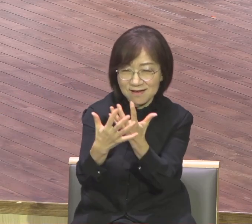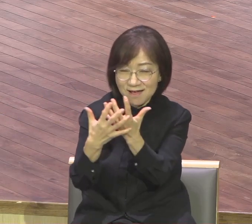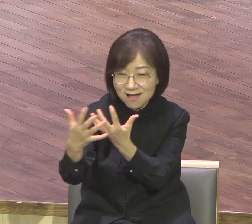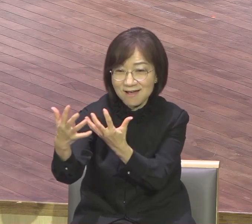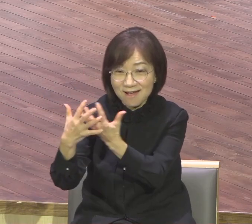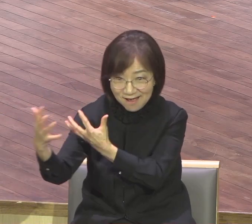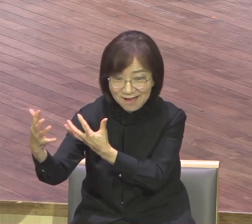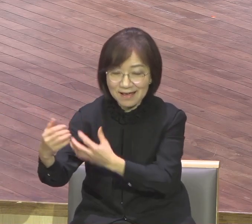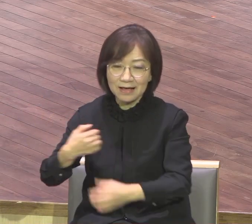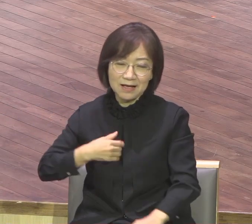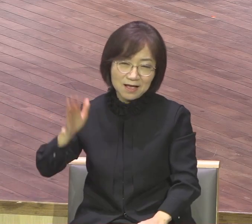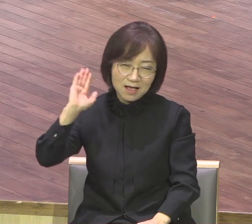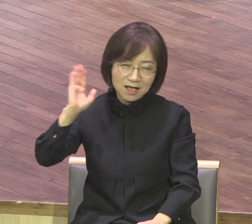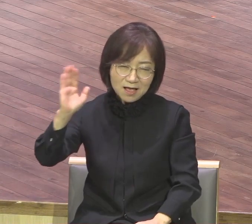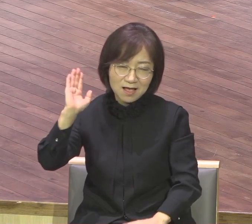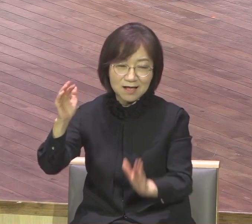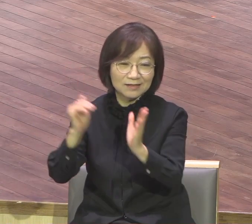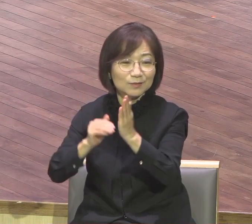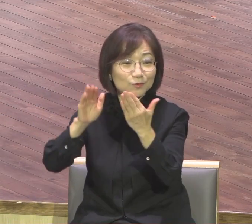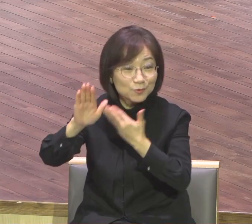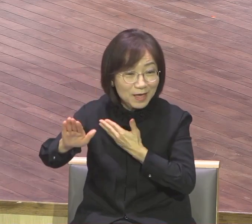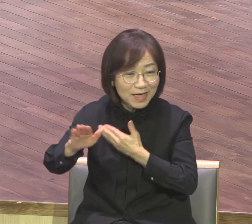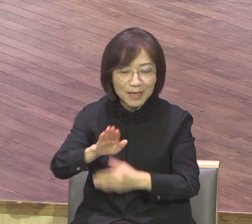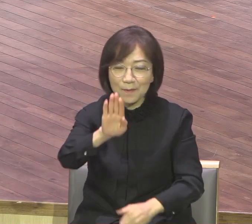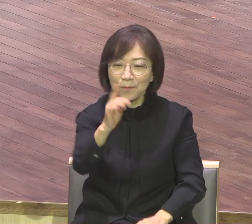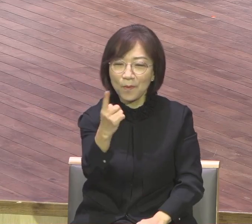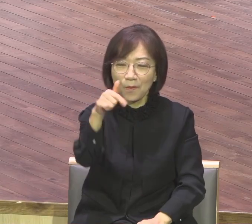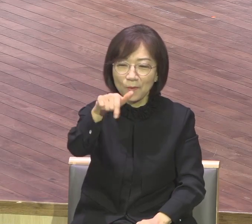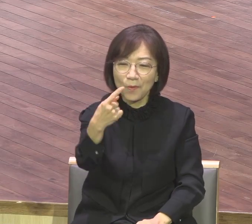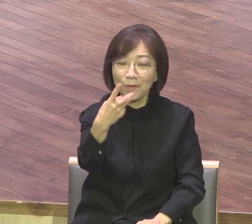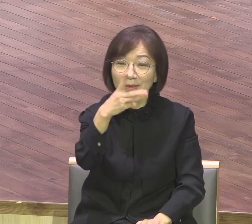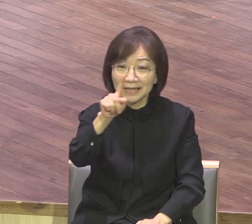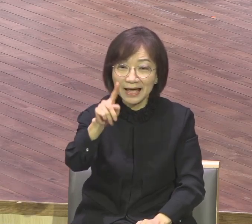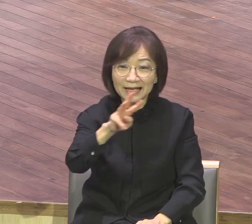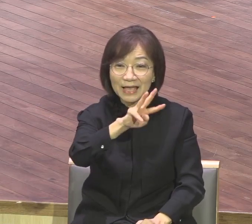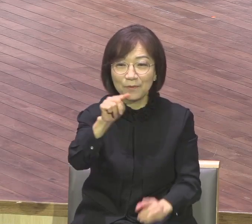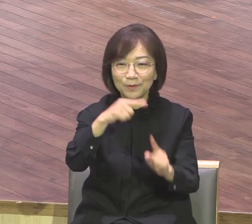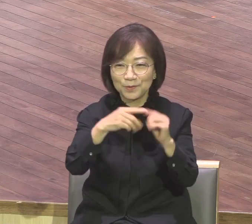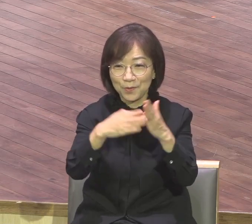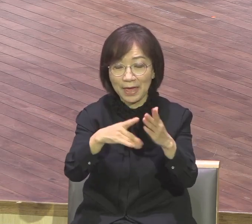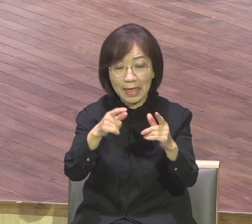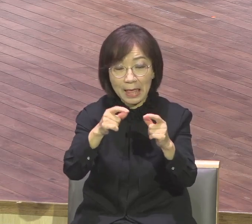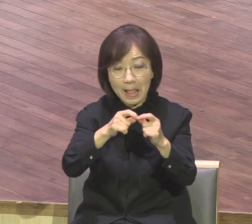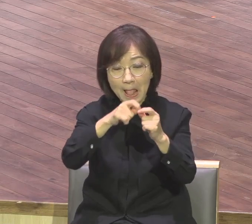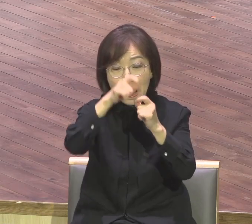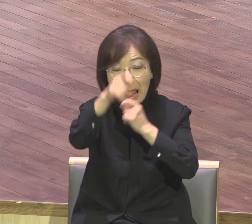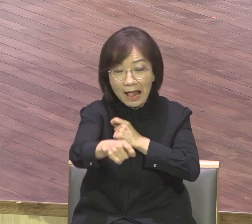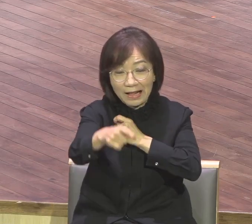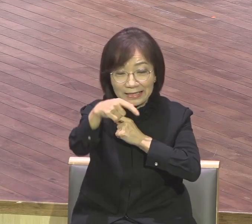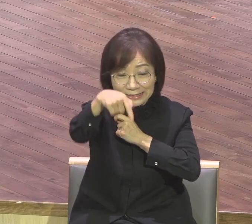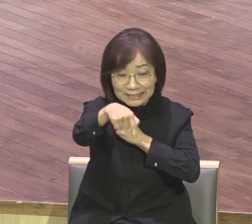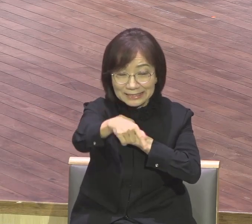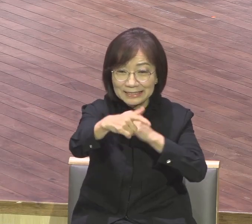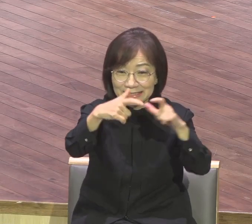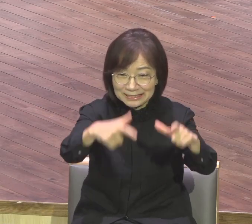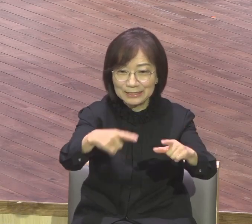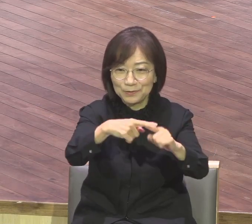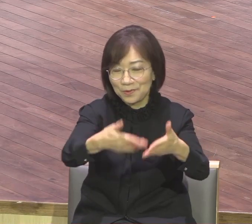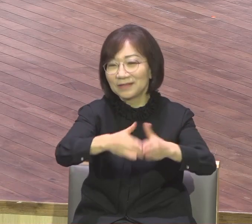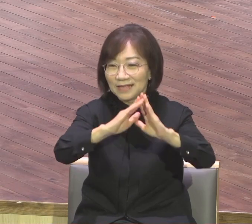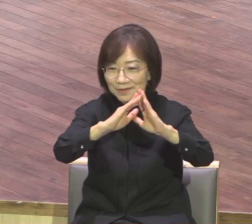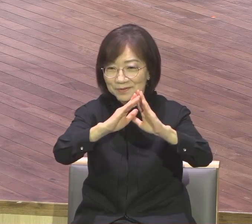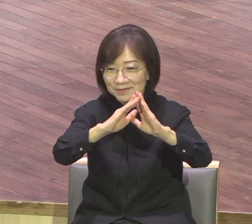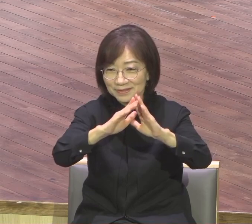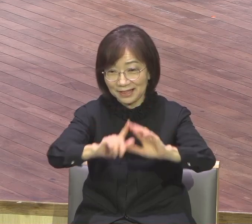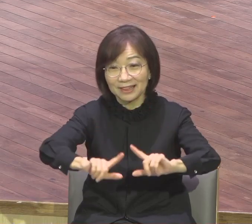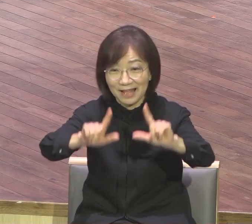그렇게 보고타 예원교회 지교회 설립 예배를 드리게 됩니다. Y mañana está llegando los 600 pastores para participar en la conferencia de LTS